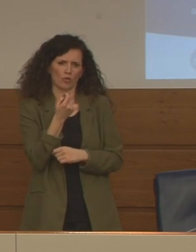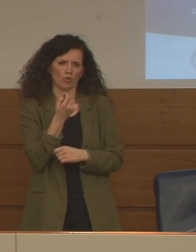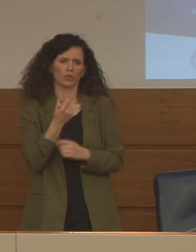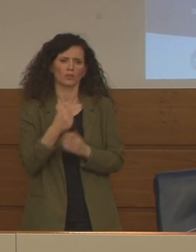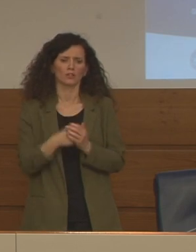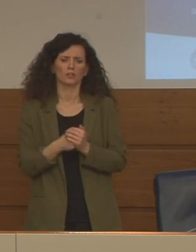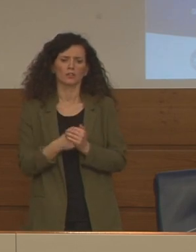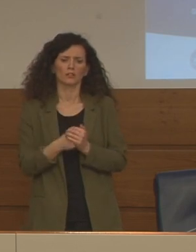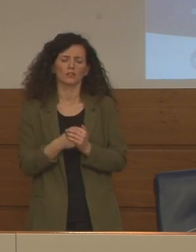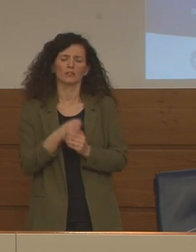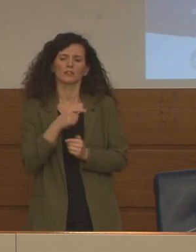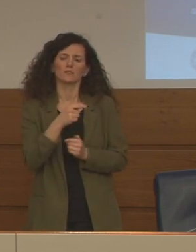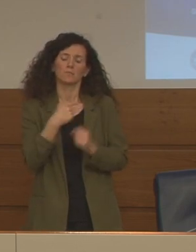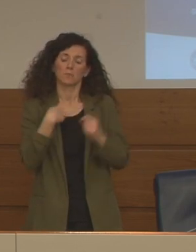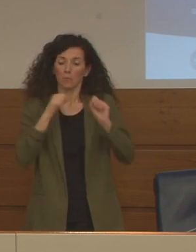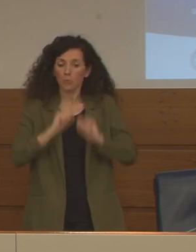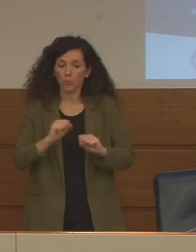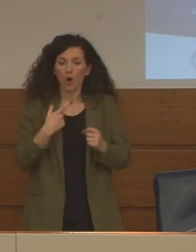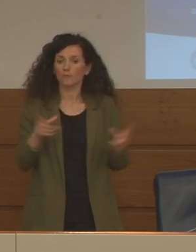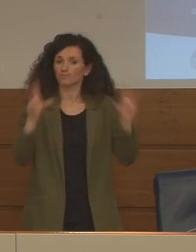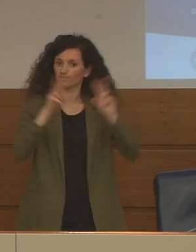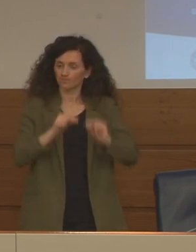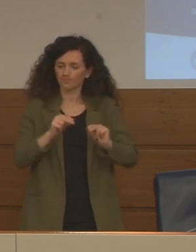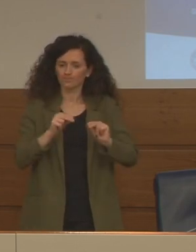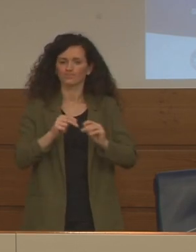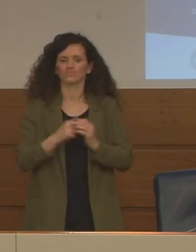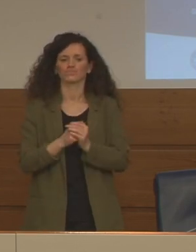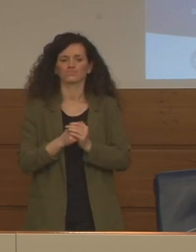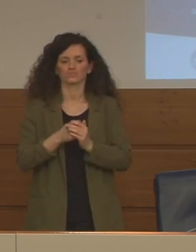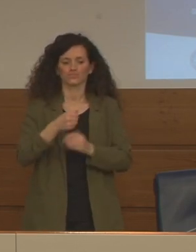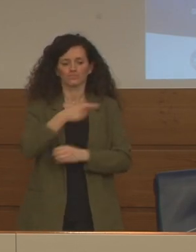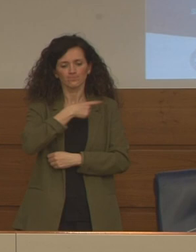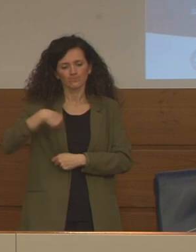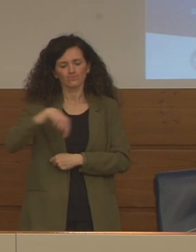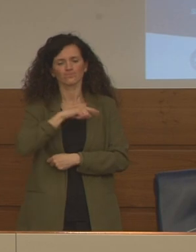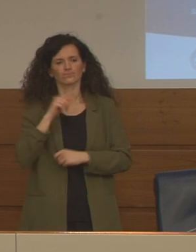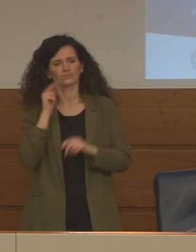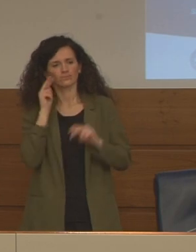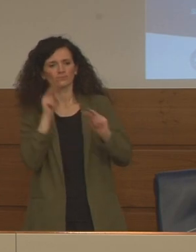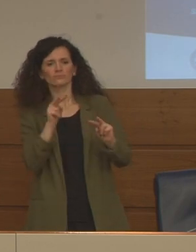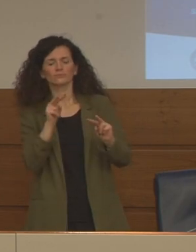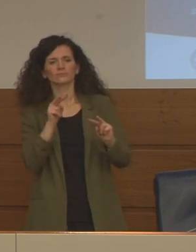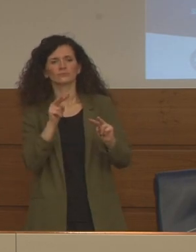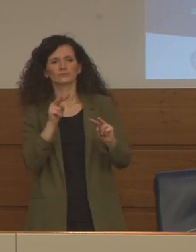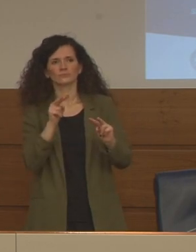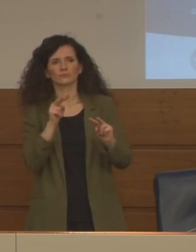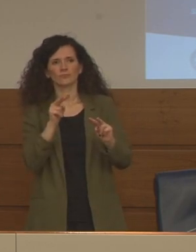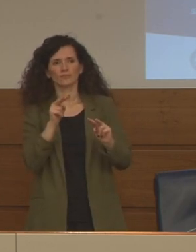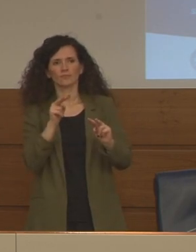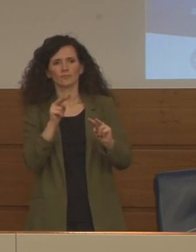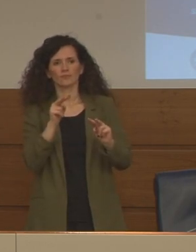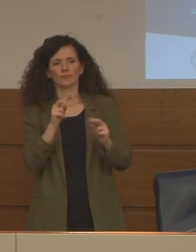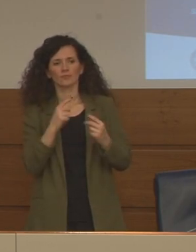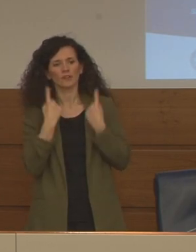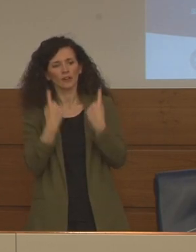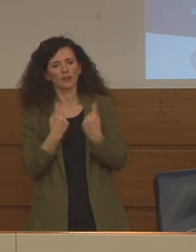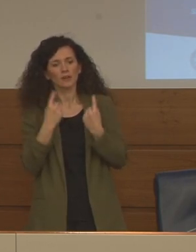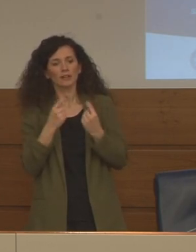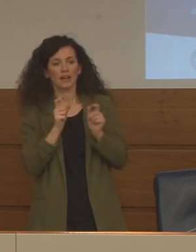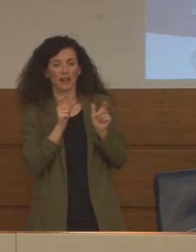ribadire il fatto che noi dobbiamo misurare gli effetti delle misure